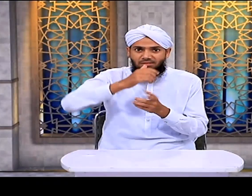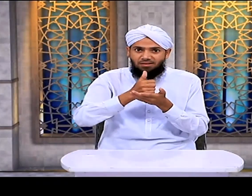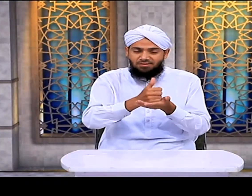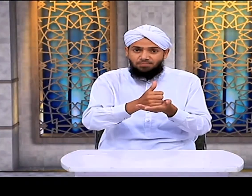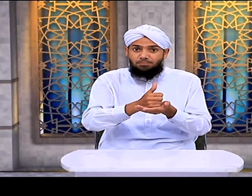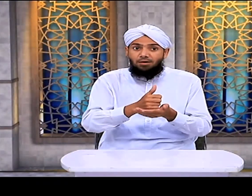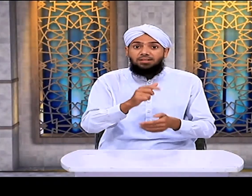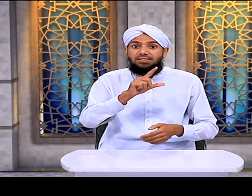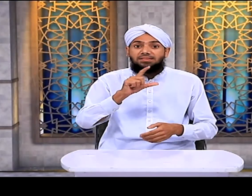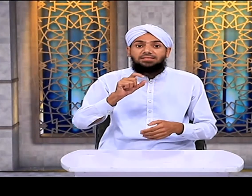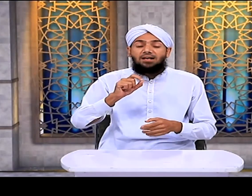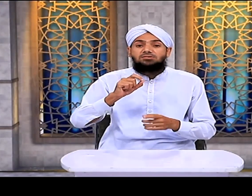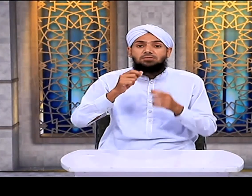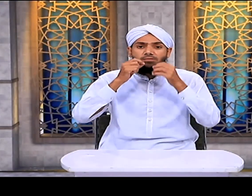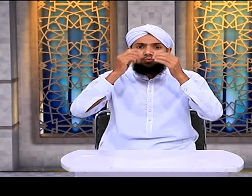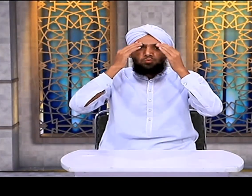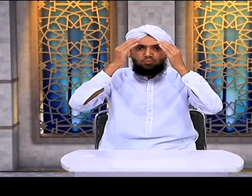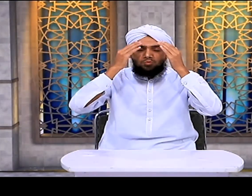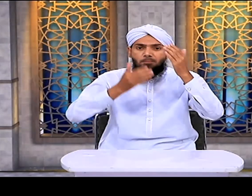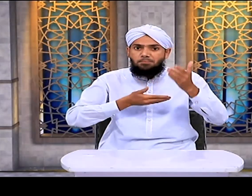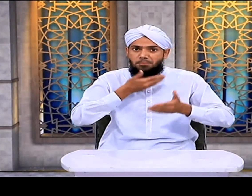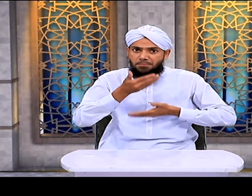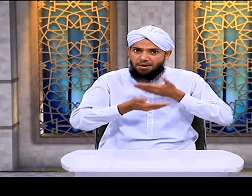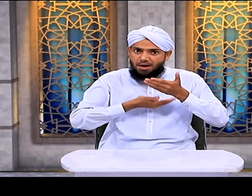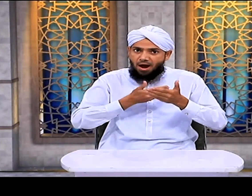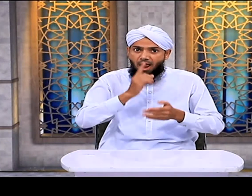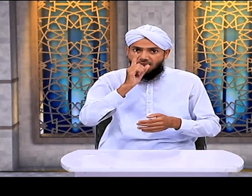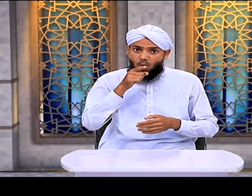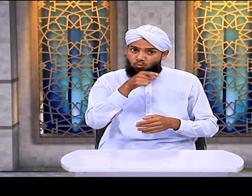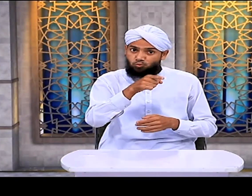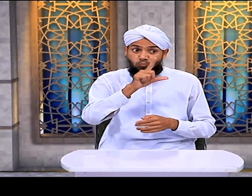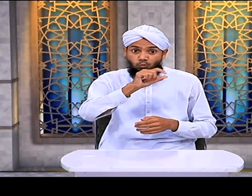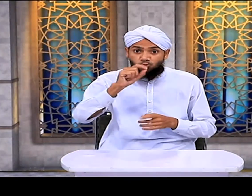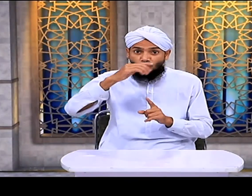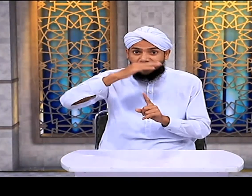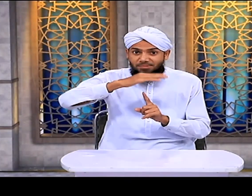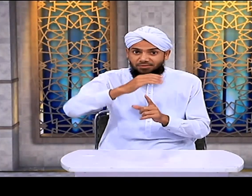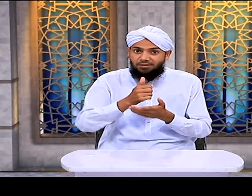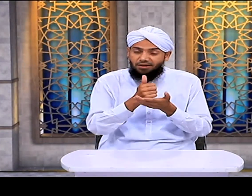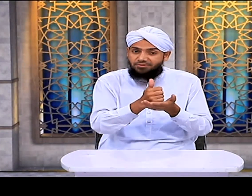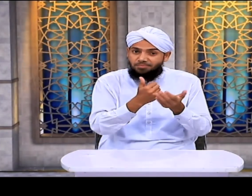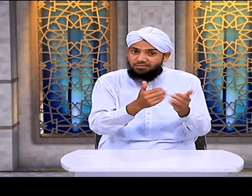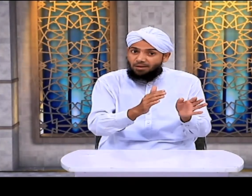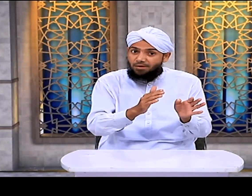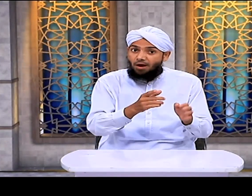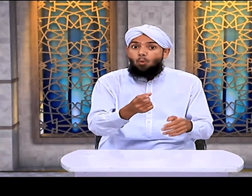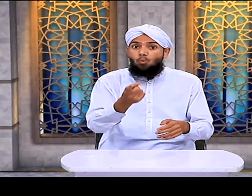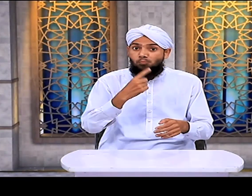نے مجھ پر 10 بار درود پاک بھیجا، اللہ پاک اس پر 100 رحمتیں نازل فرماتا ہے، اور جس نے مجھ